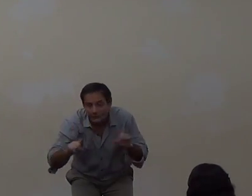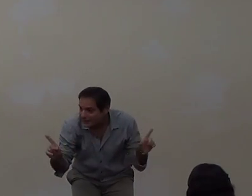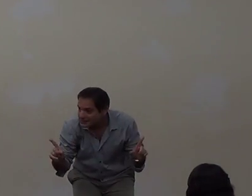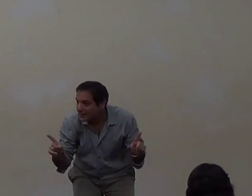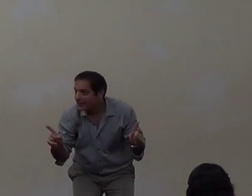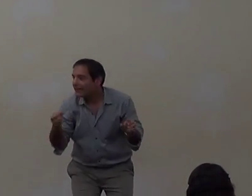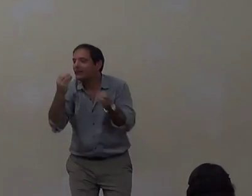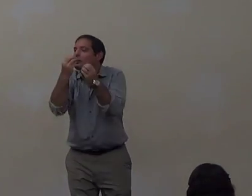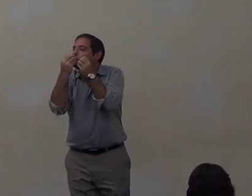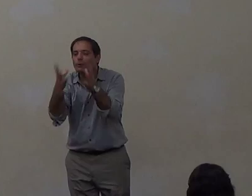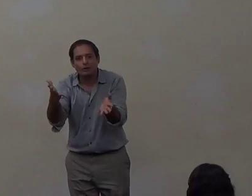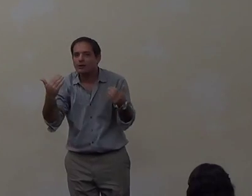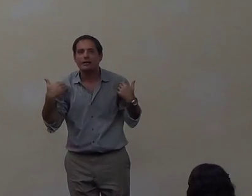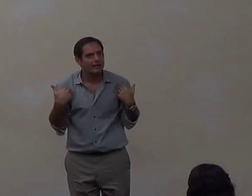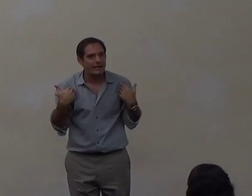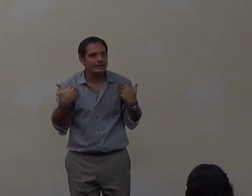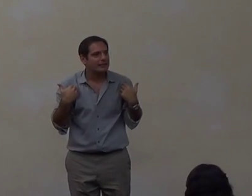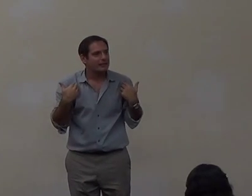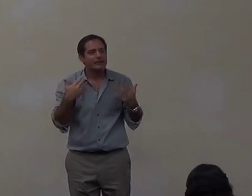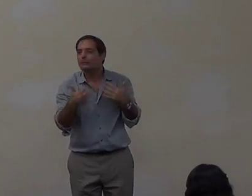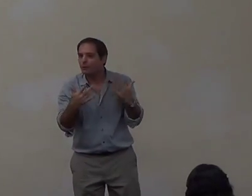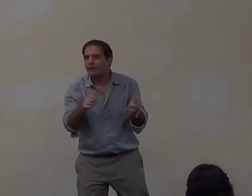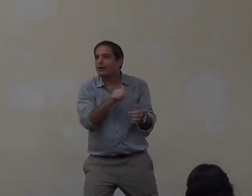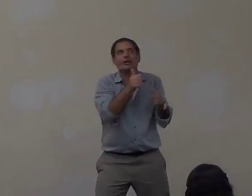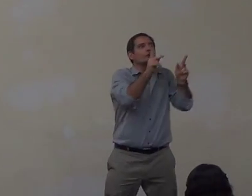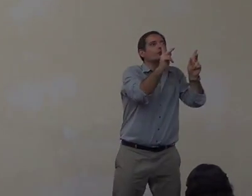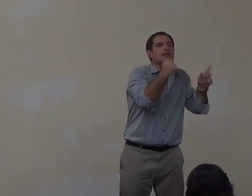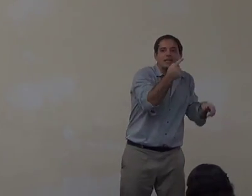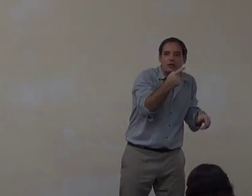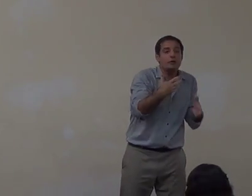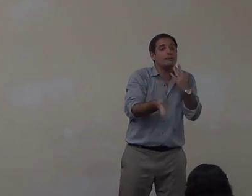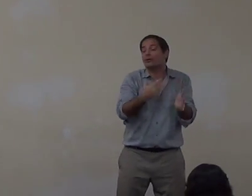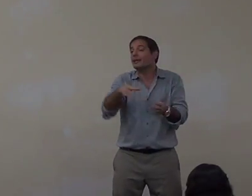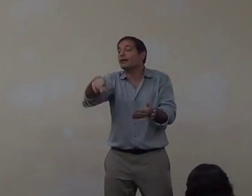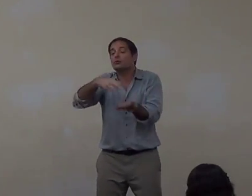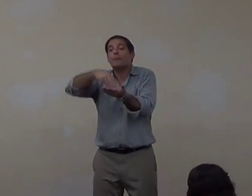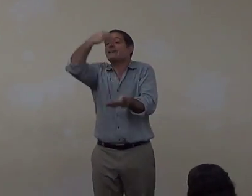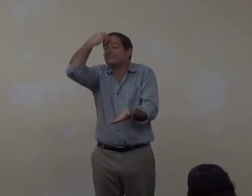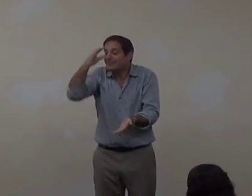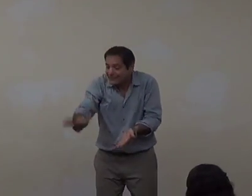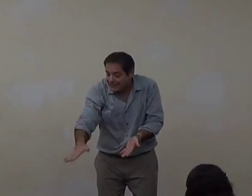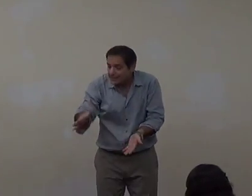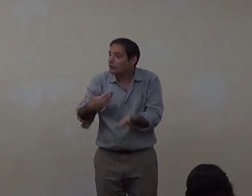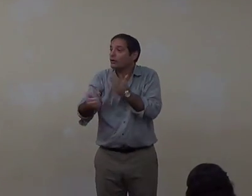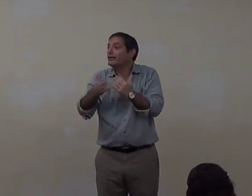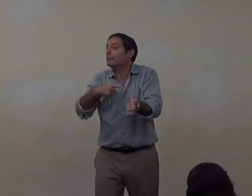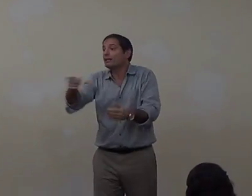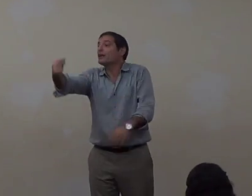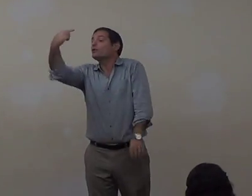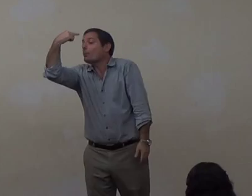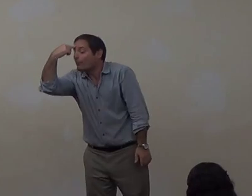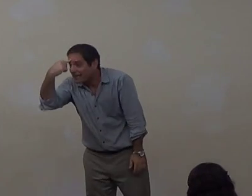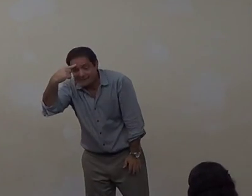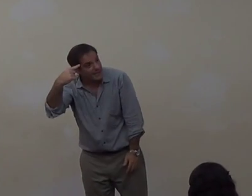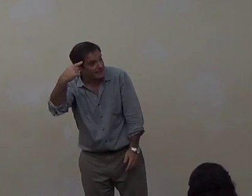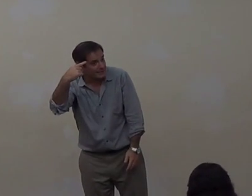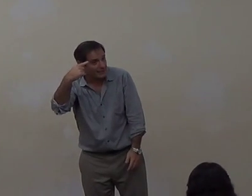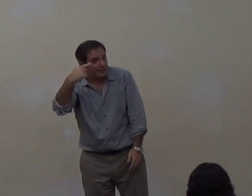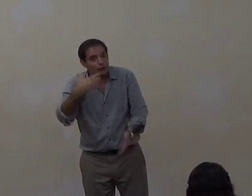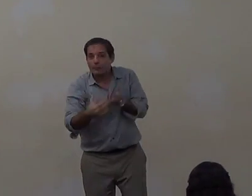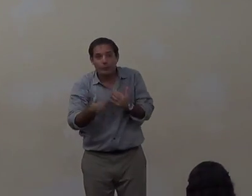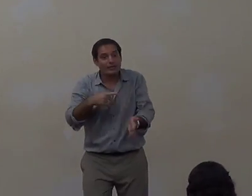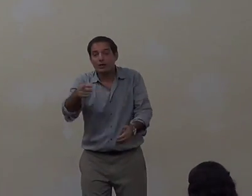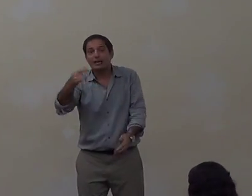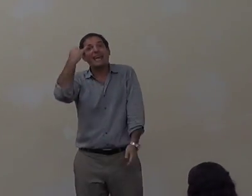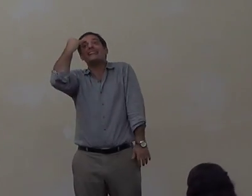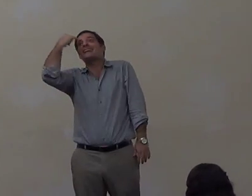¿Entiendes la diferencia? Que no importa lo que tengas, no importa lo que otro te dijo, no importa lo que tú aprendiste de chiquito, no importa lo que tú piensas,